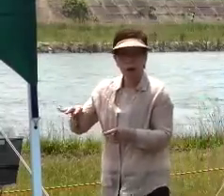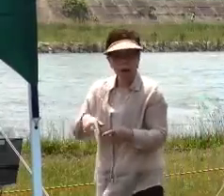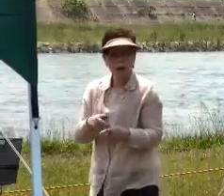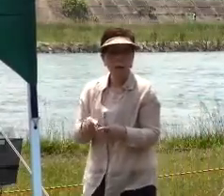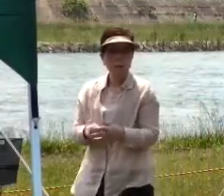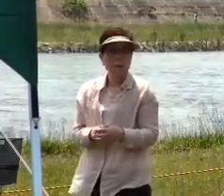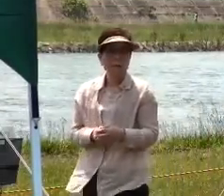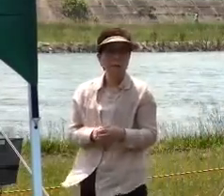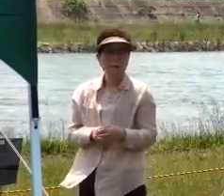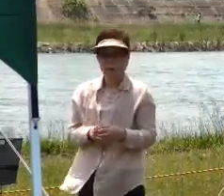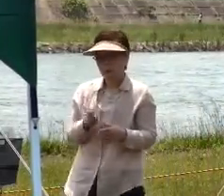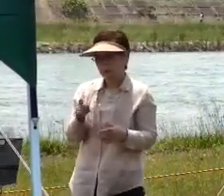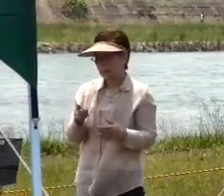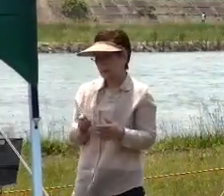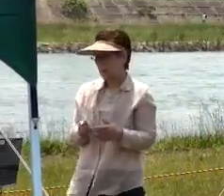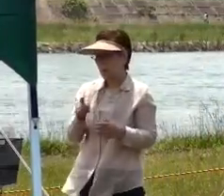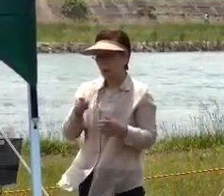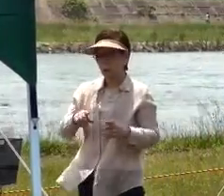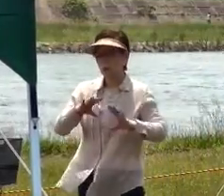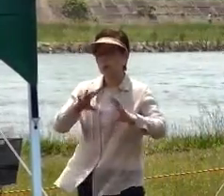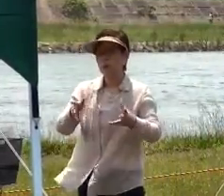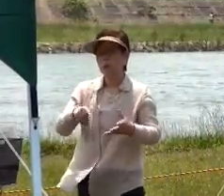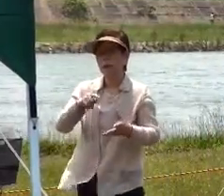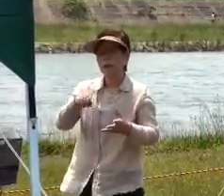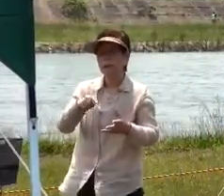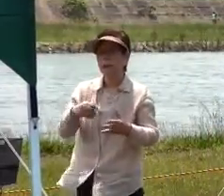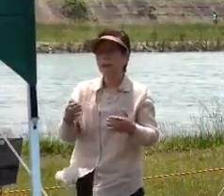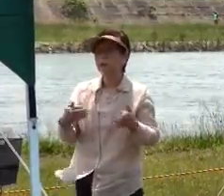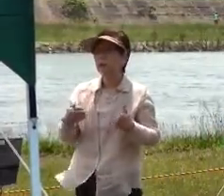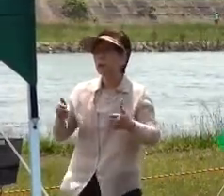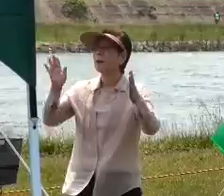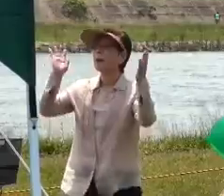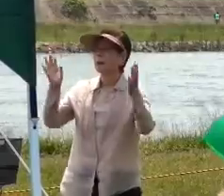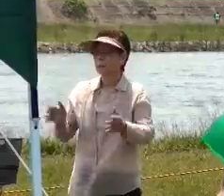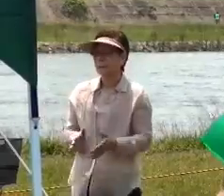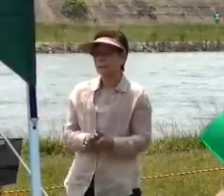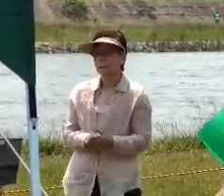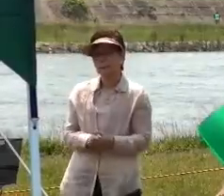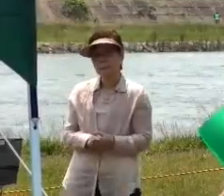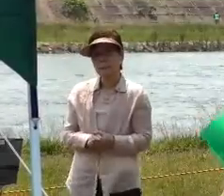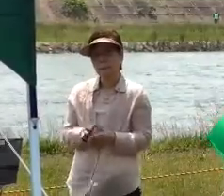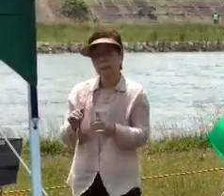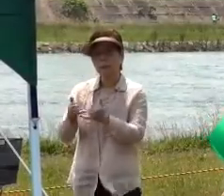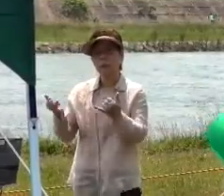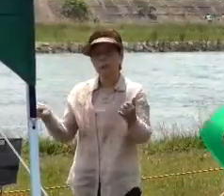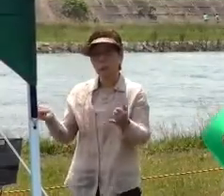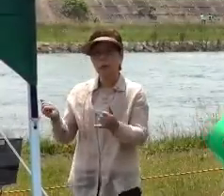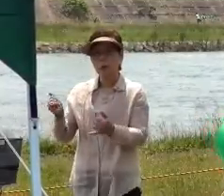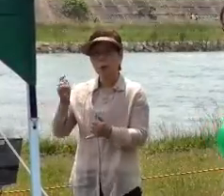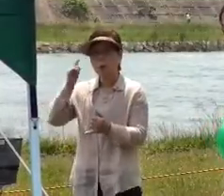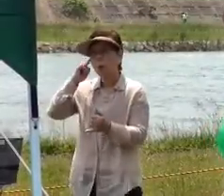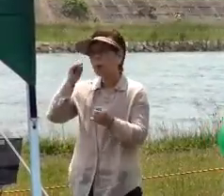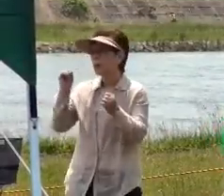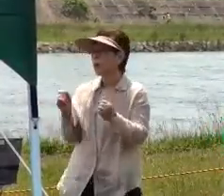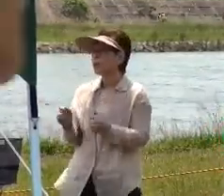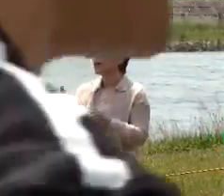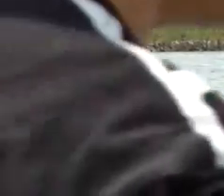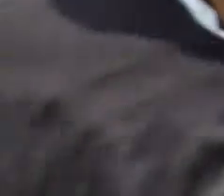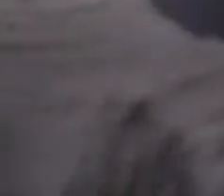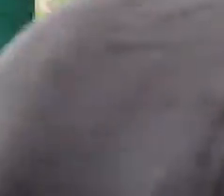もうこの世界に必要のない人々だと思っていたからです